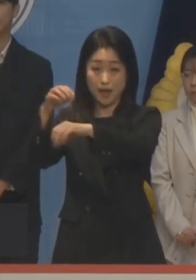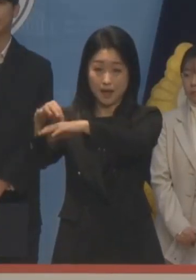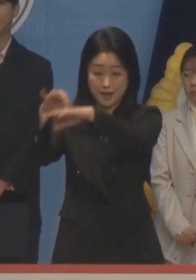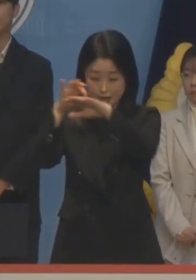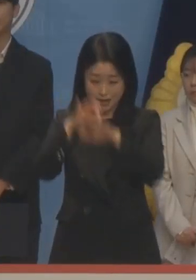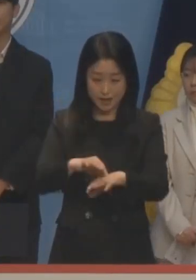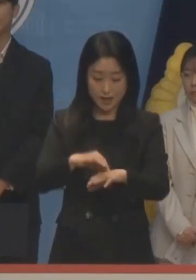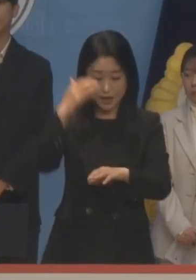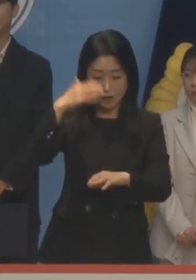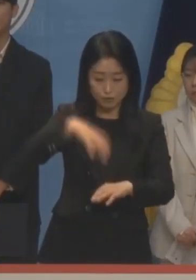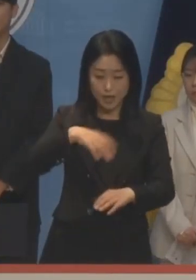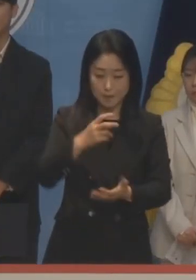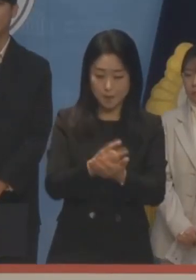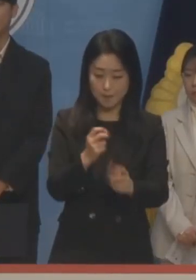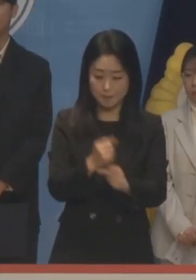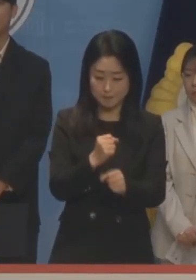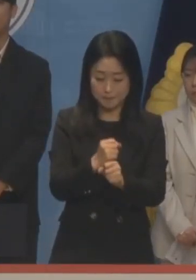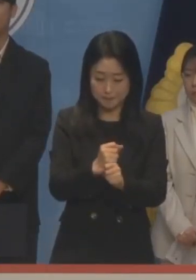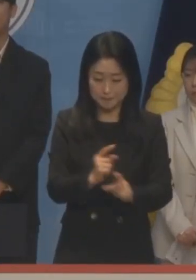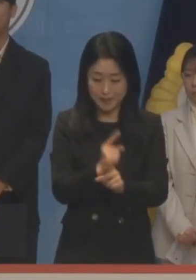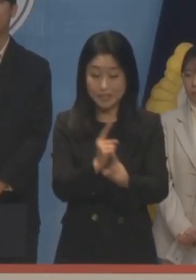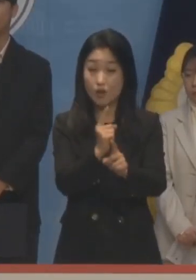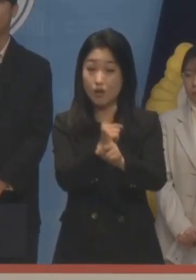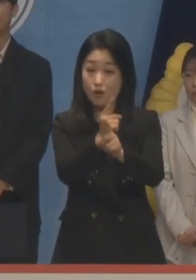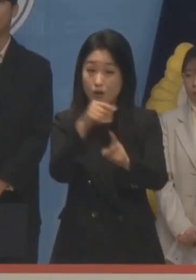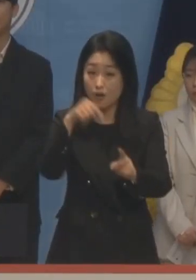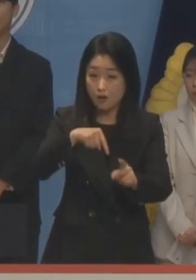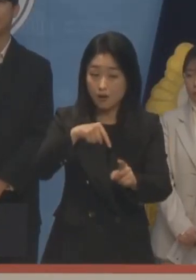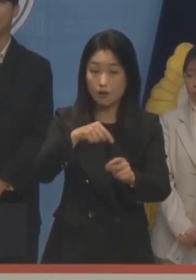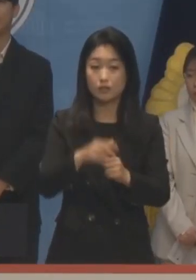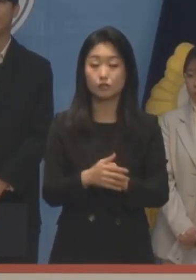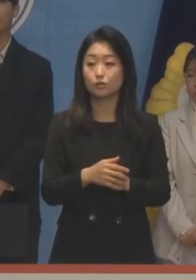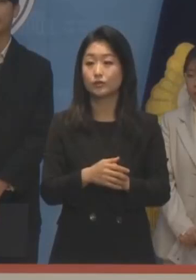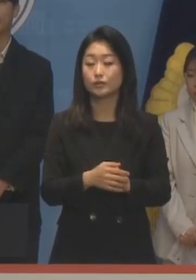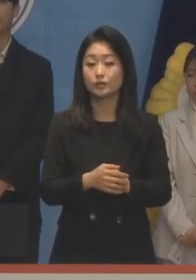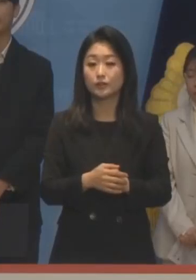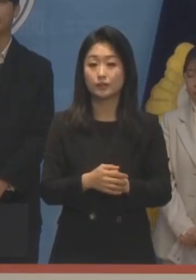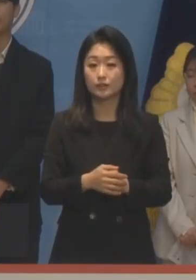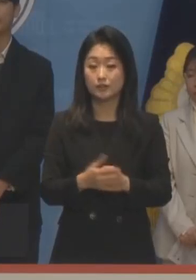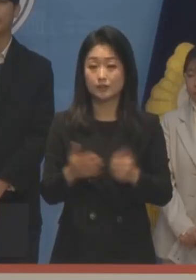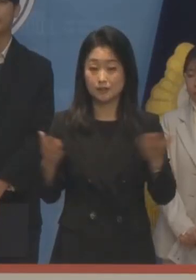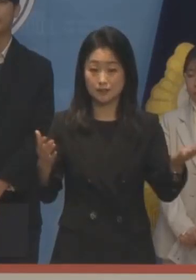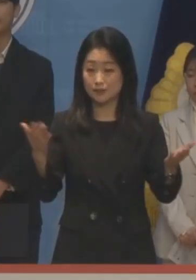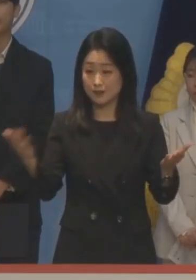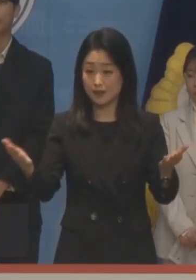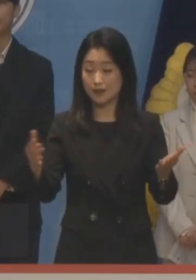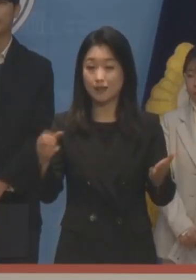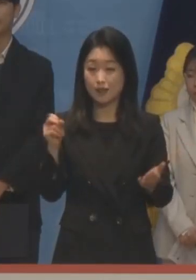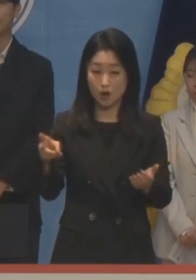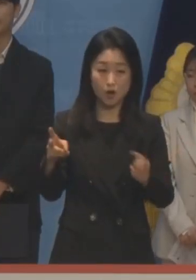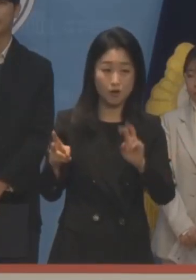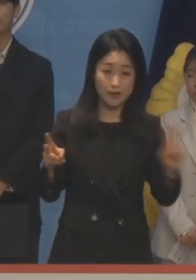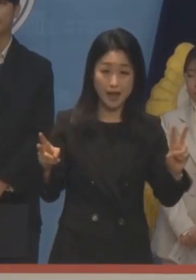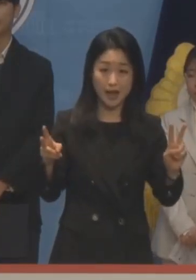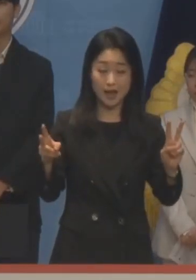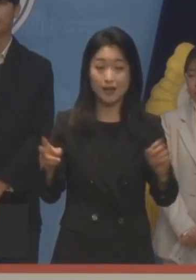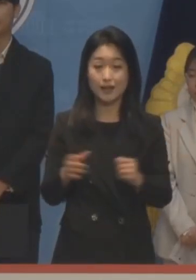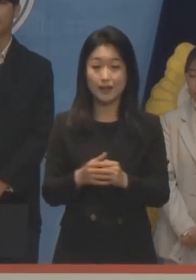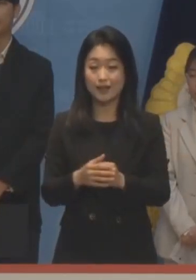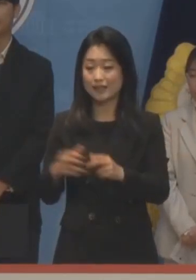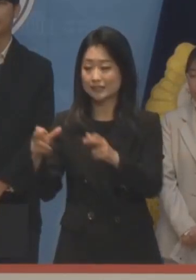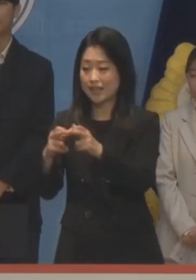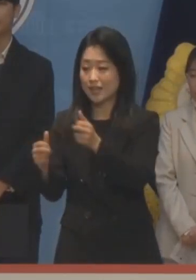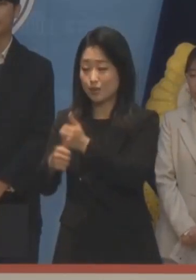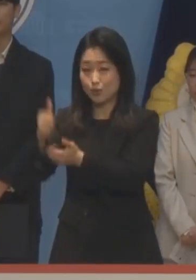위해 의견을 모아왔고 거대 양당 중앙장애인위원회 위원장께서 힘을 보태주셨습니다.